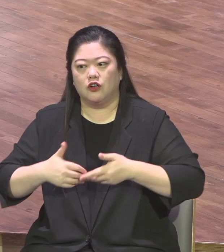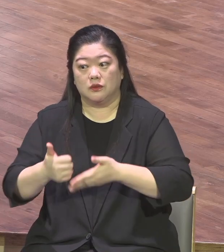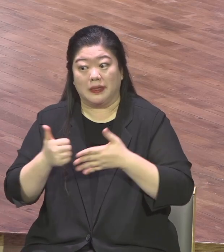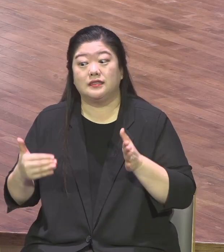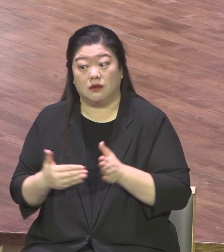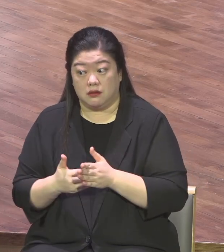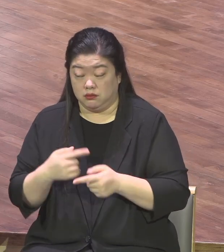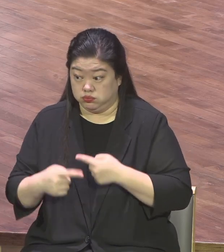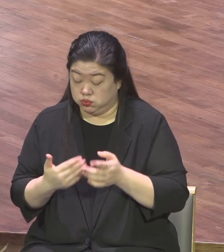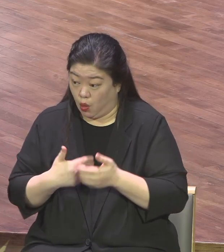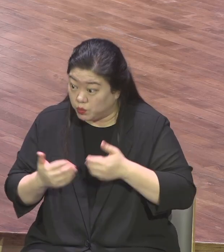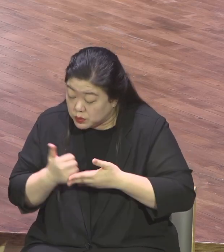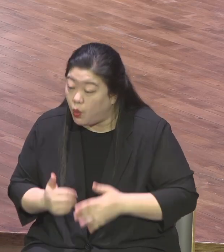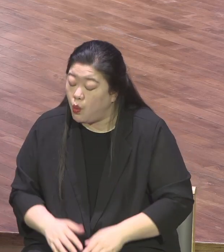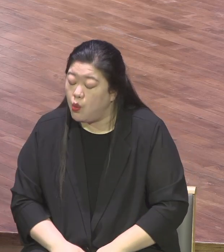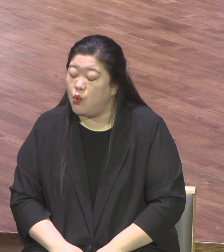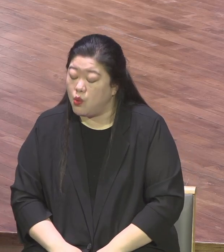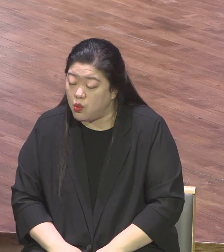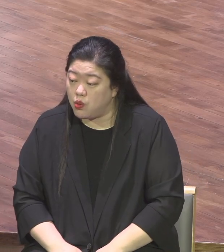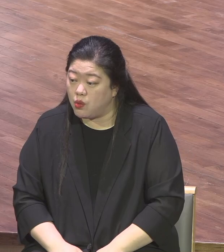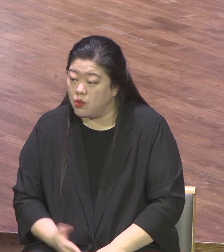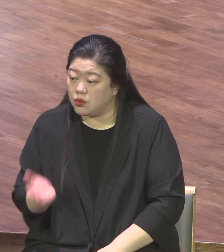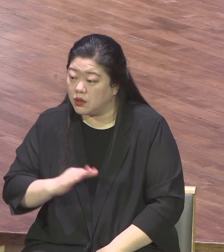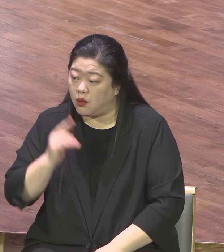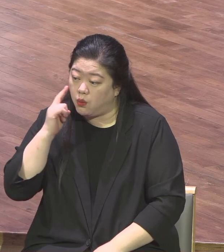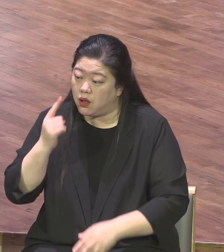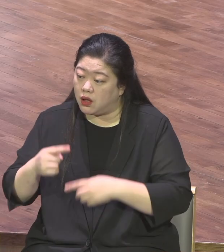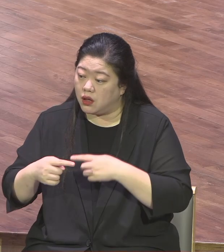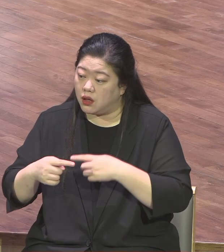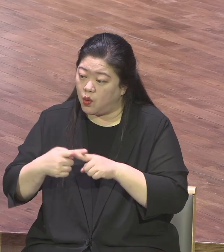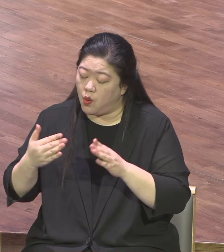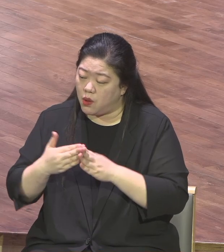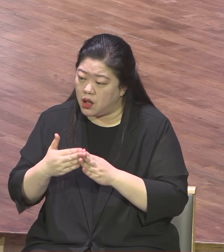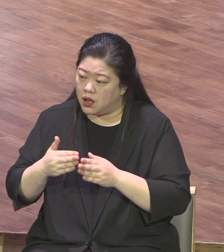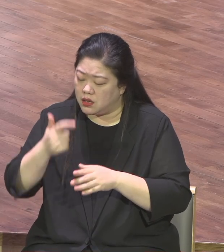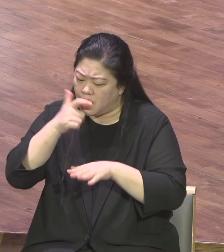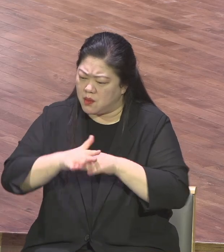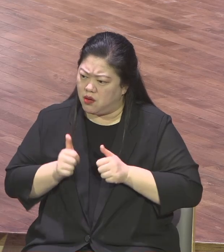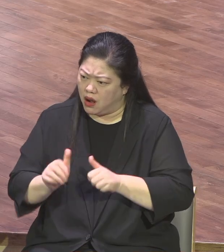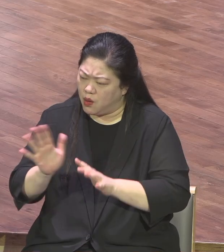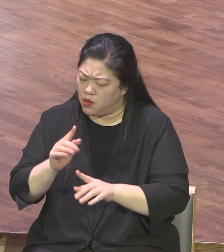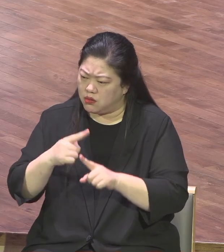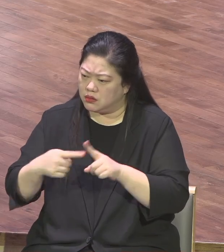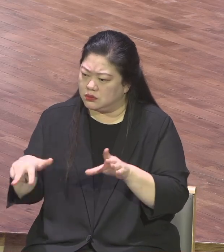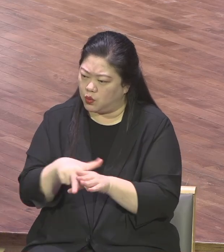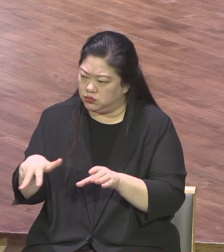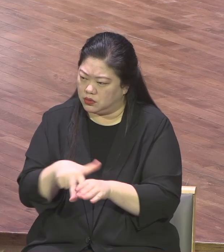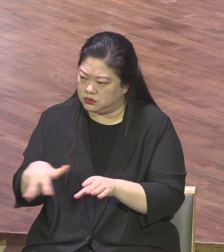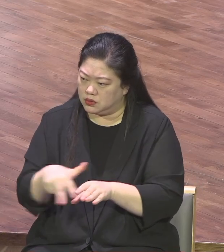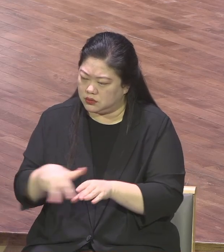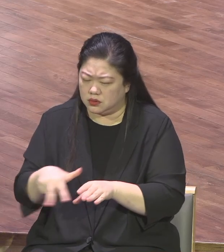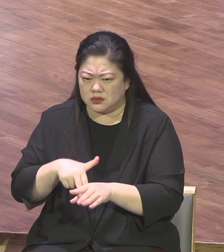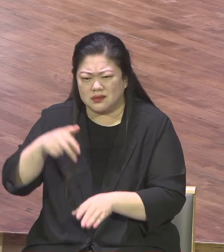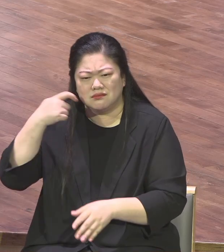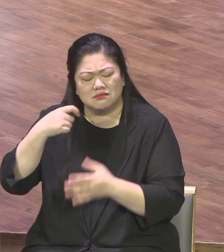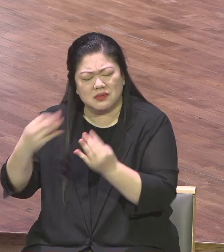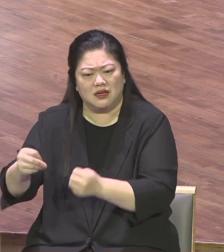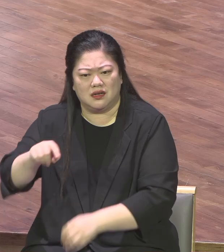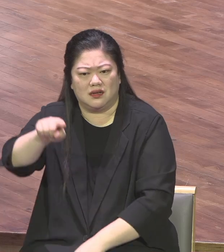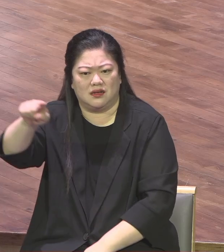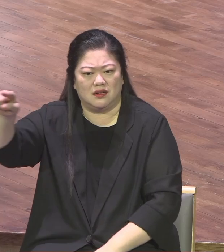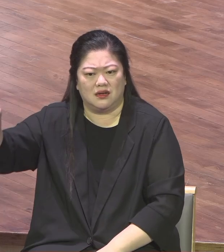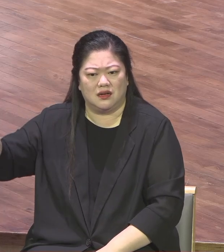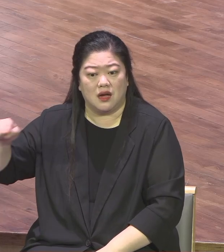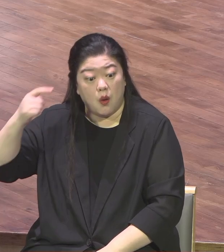모르고 있어요. 속고 있어요. 오늘 말씀을 통해서 주시는 내용이 뭐냐. 성자 예수님이